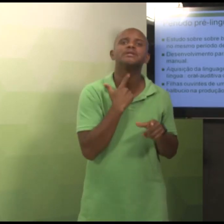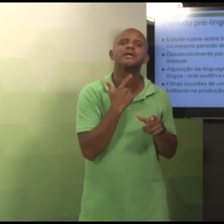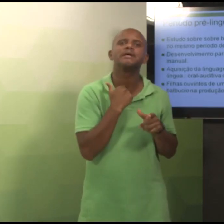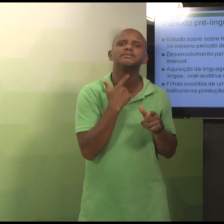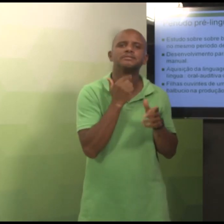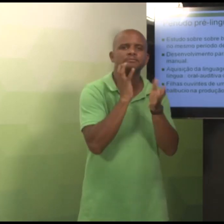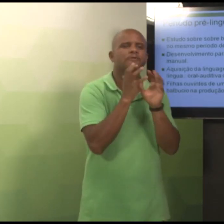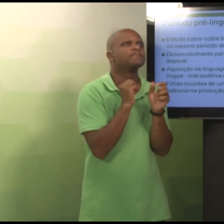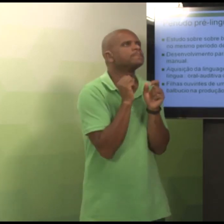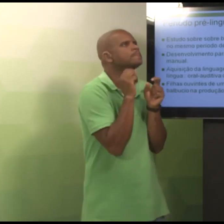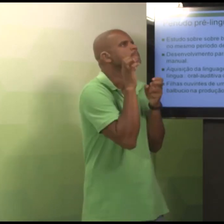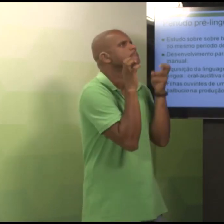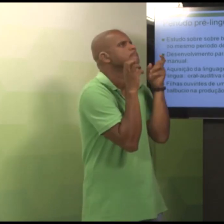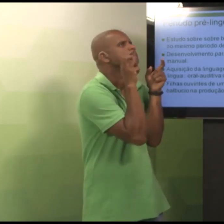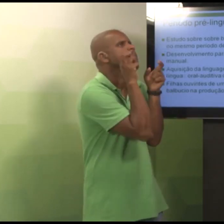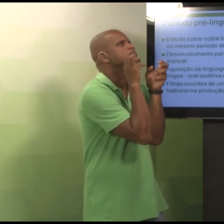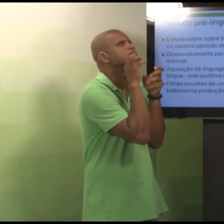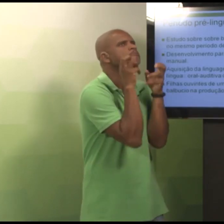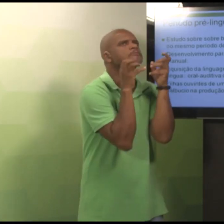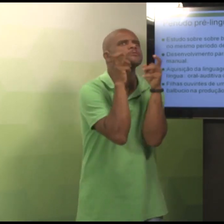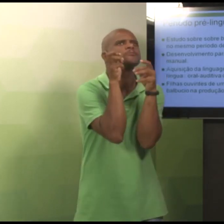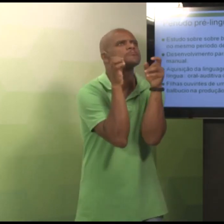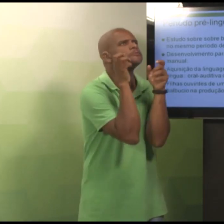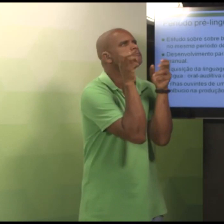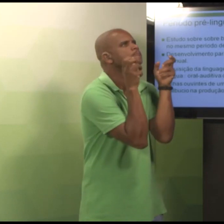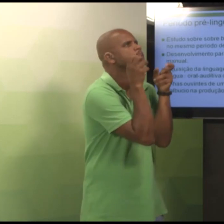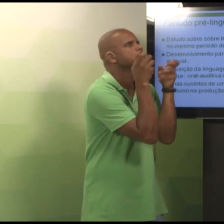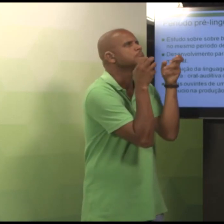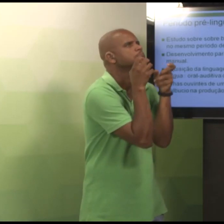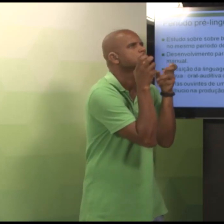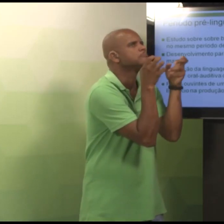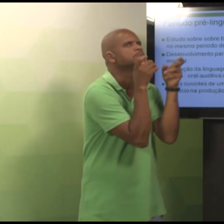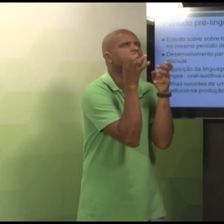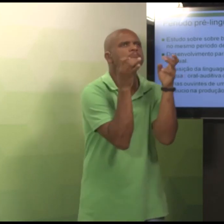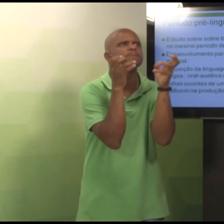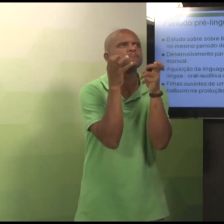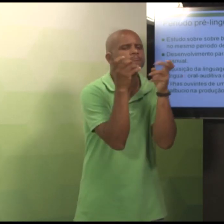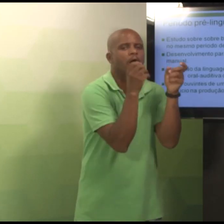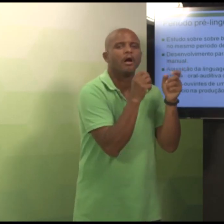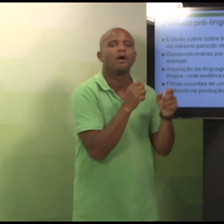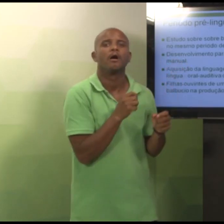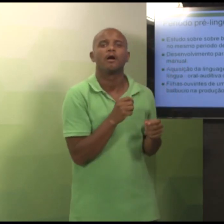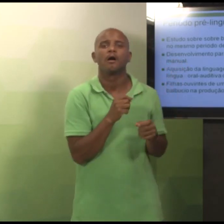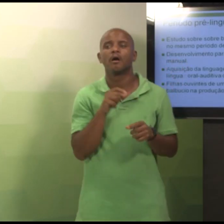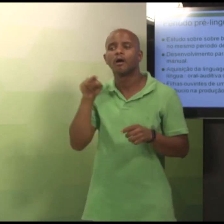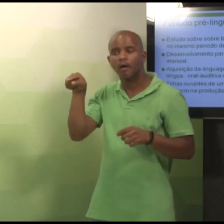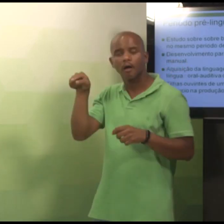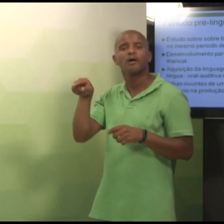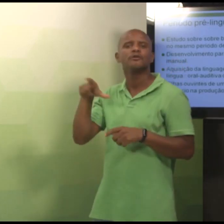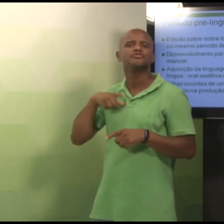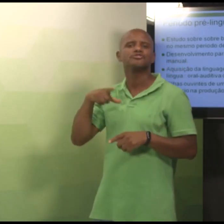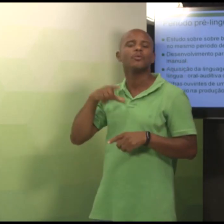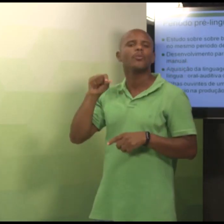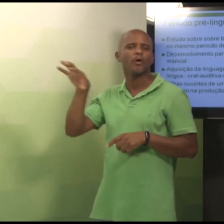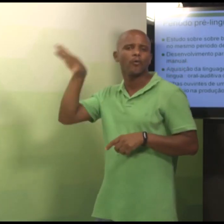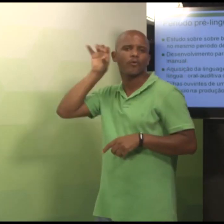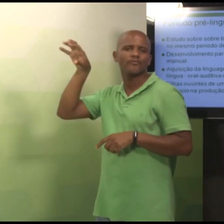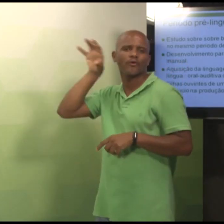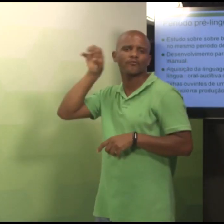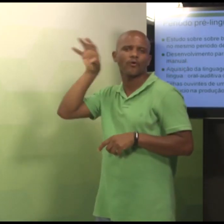e começar a balbuciar. Então, vai ter o desejo de expressar, de produzir a fala.